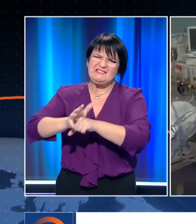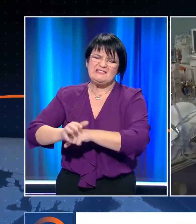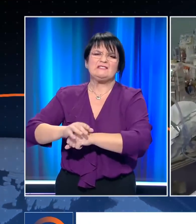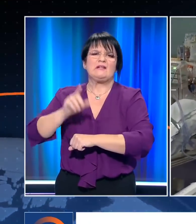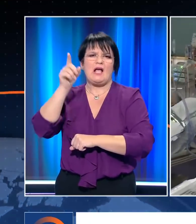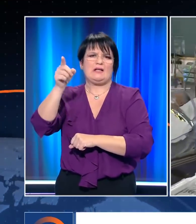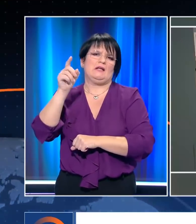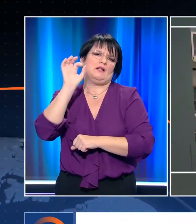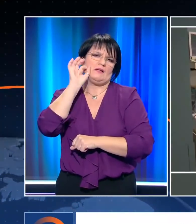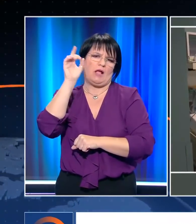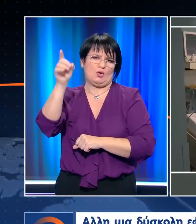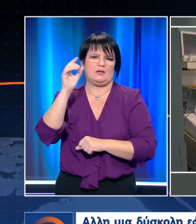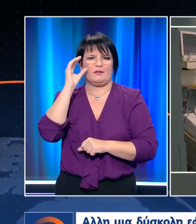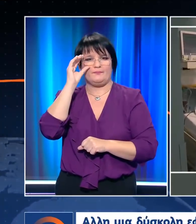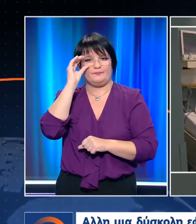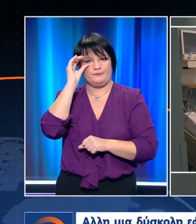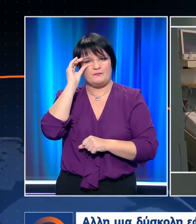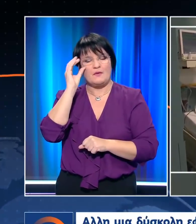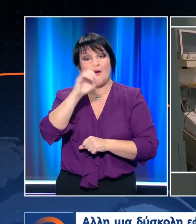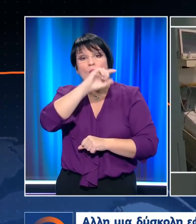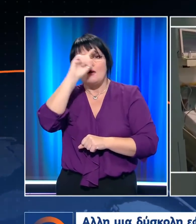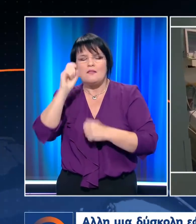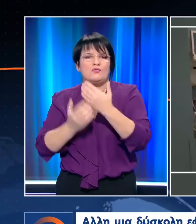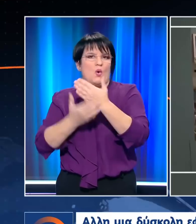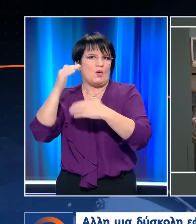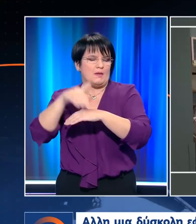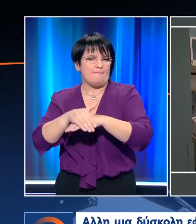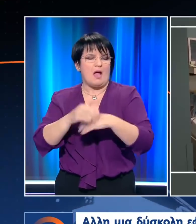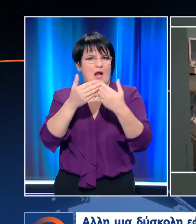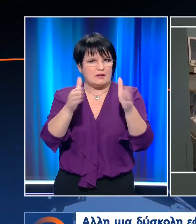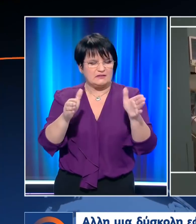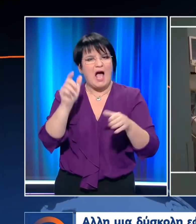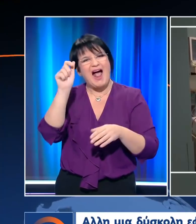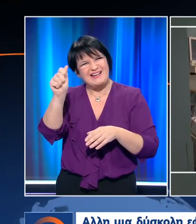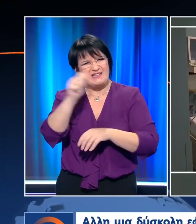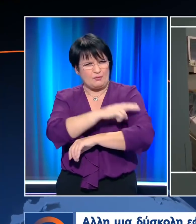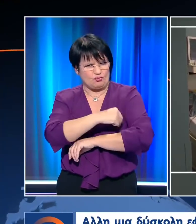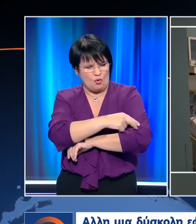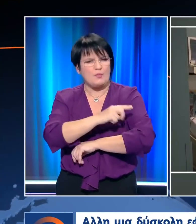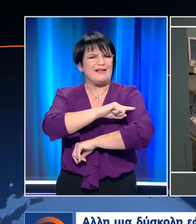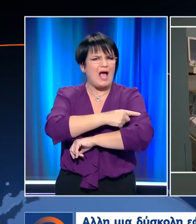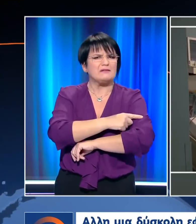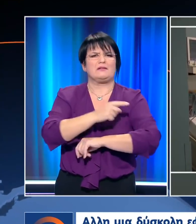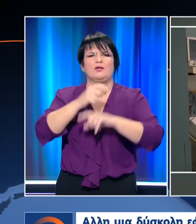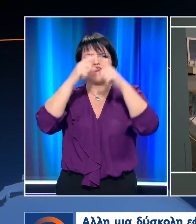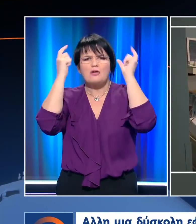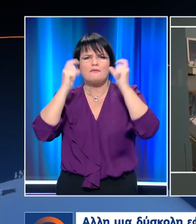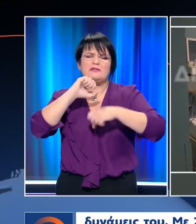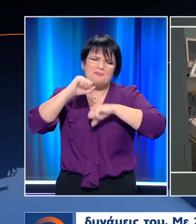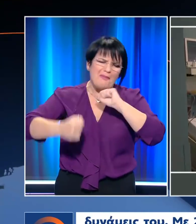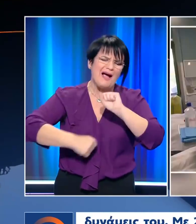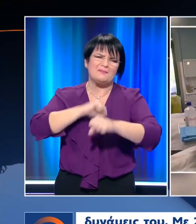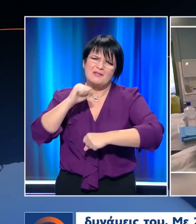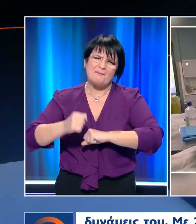αγγίζει το 100%. Άλλη μια δύσκολη εφημερία μόλις ολοκληρώθηκε στο νοσοκομείο ΑΧΕΠΑ, με ιατρικό και νοσηλευτικό προσωπικό να δοκιμάσει